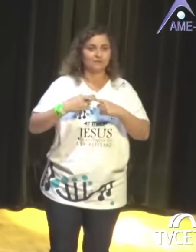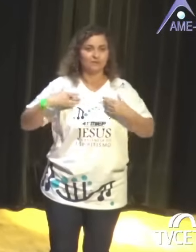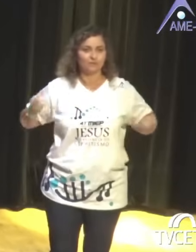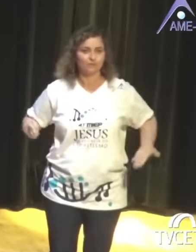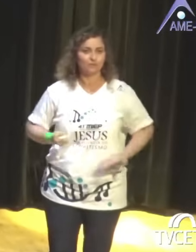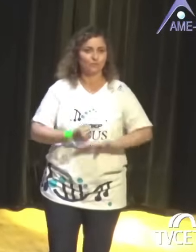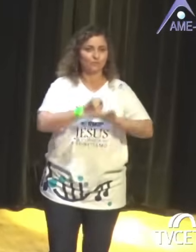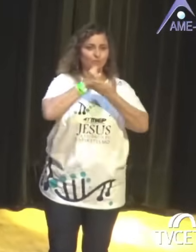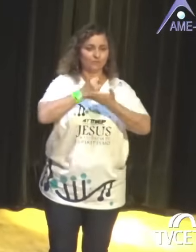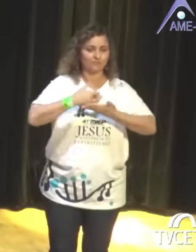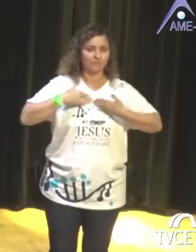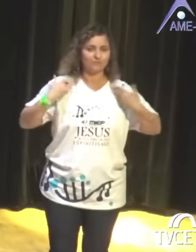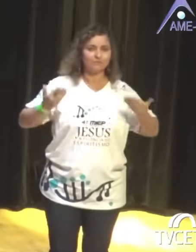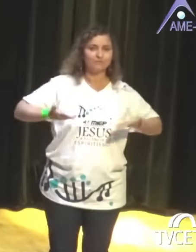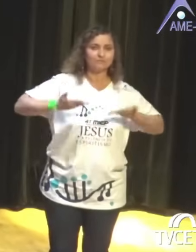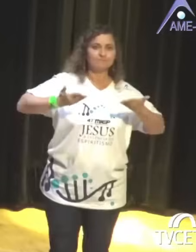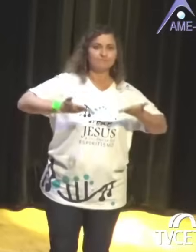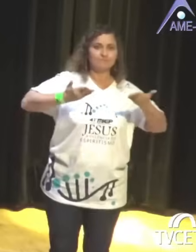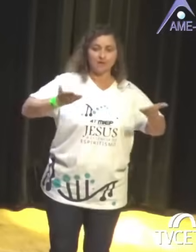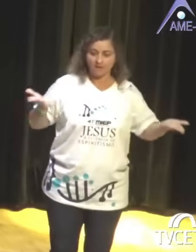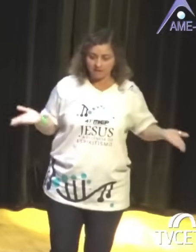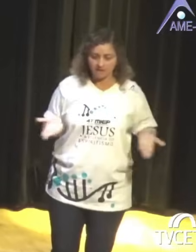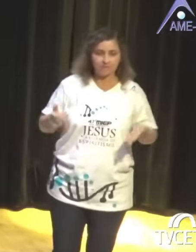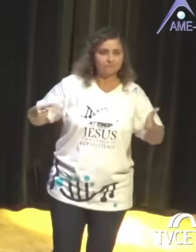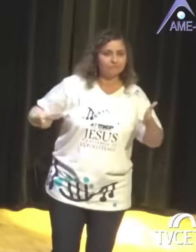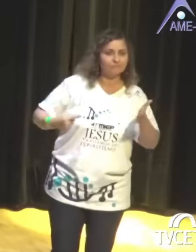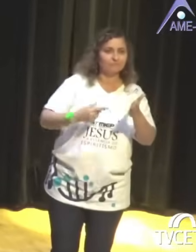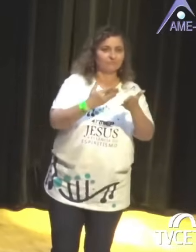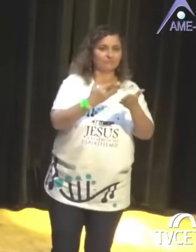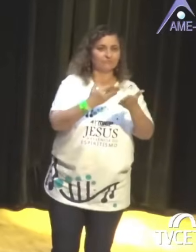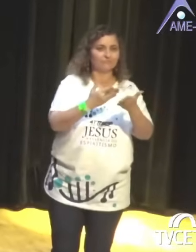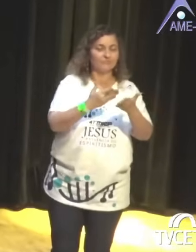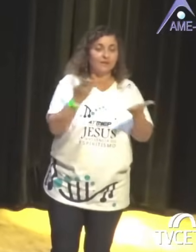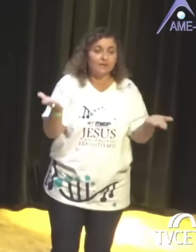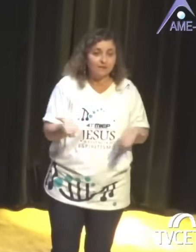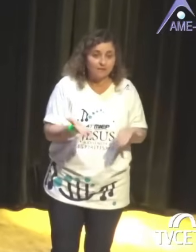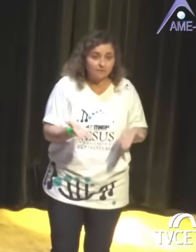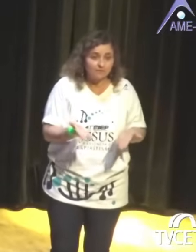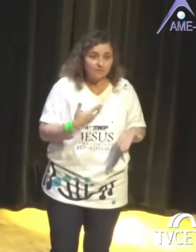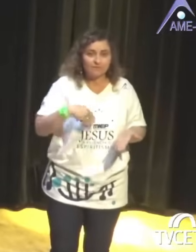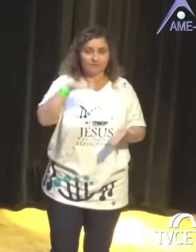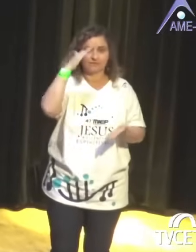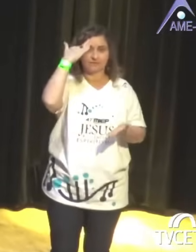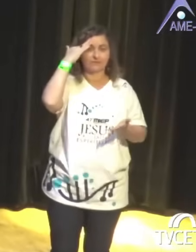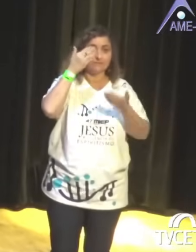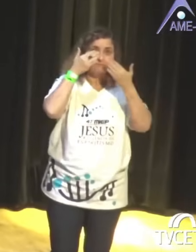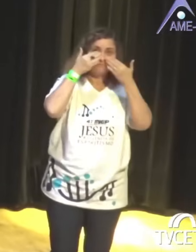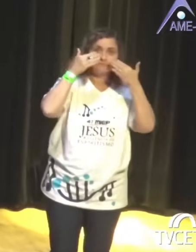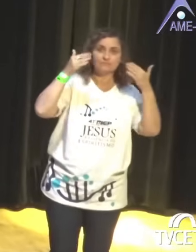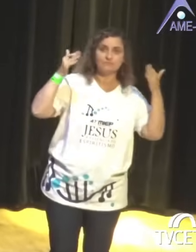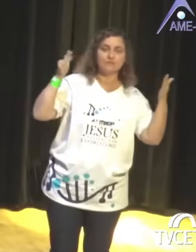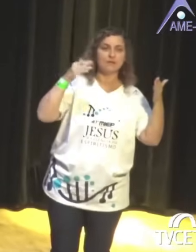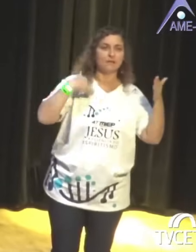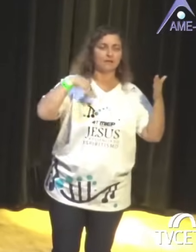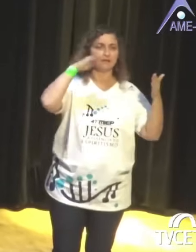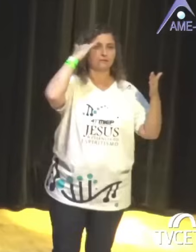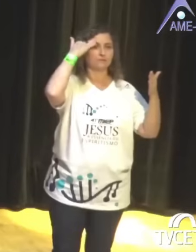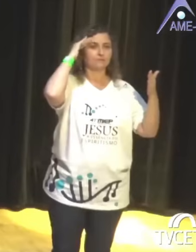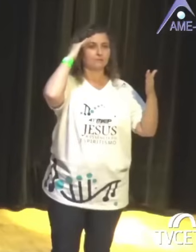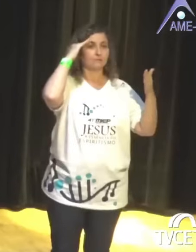altitude elas nos levaram até um Horizonte de percepção portanto